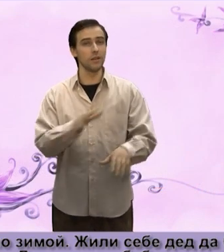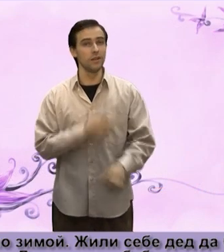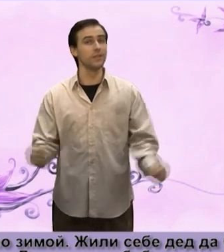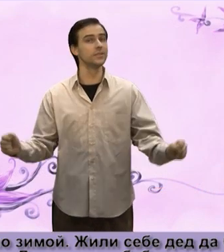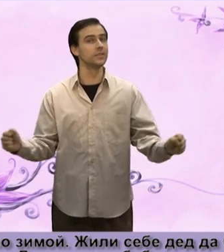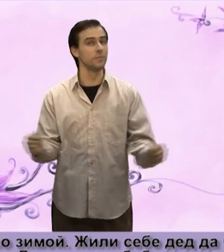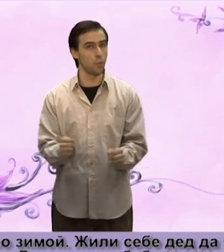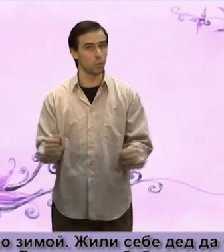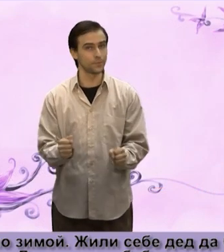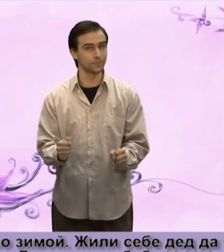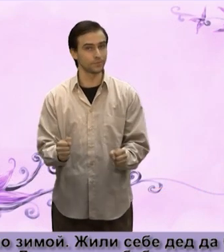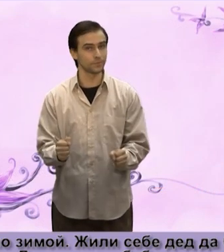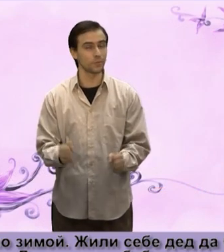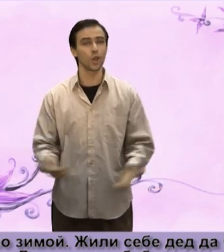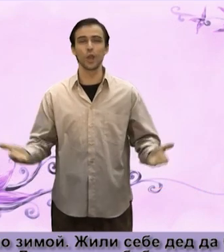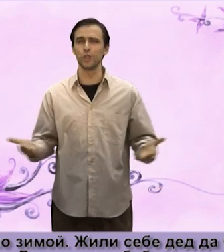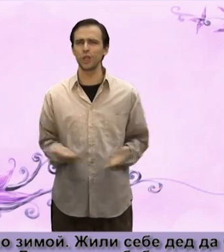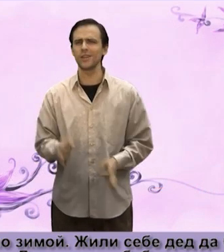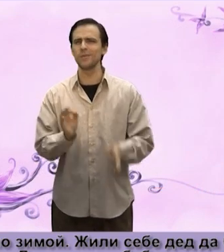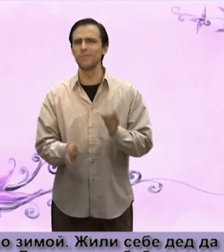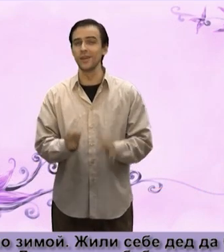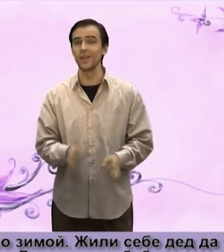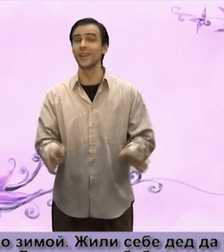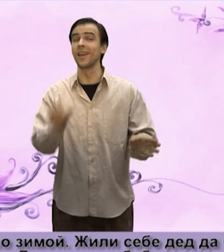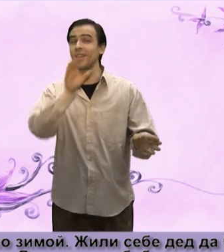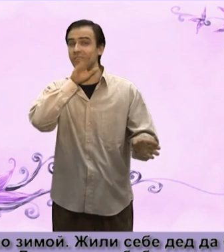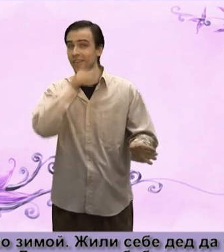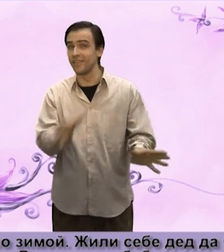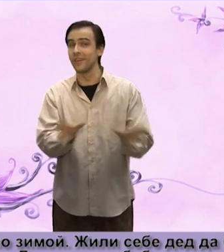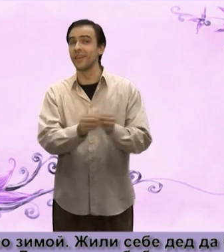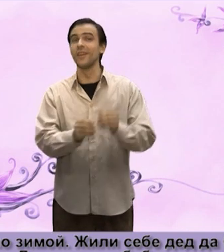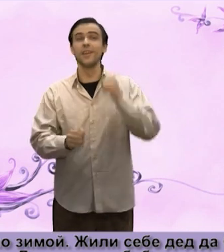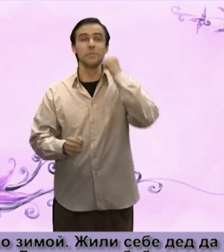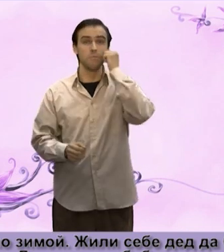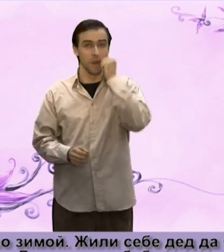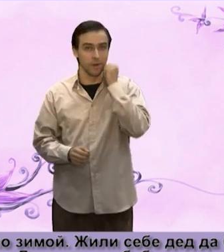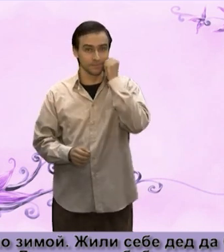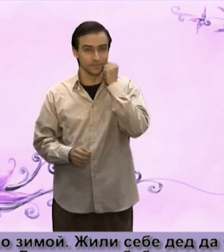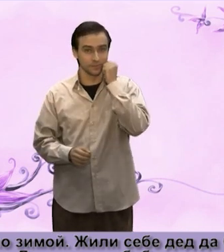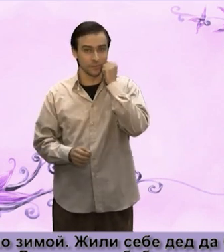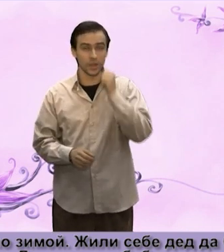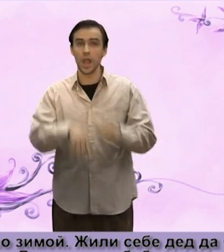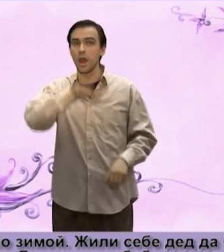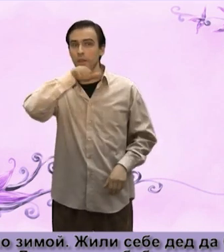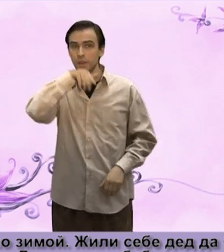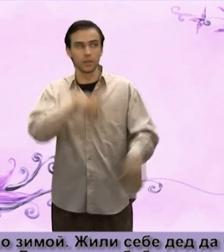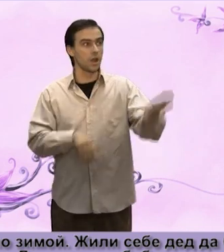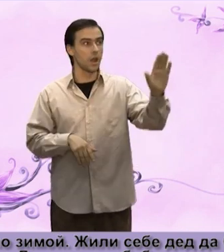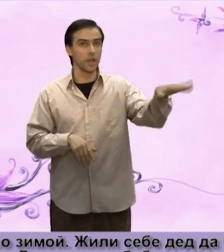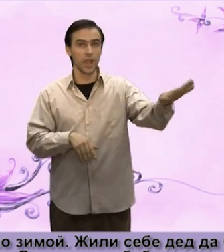Дело было зимой. Жили себе дед да баба. Дед